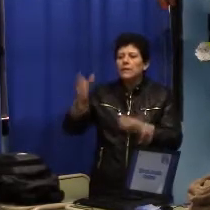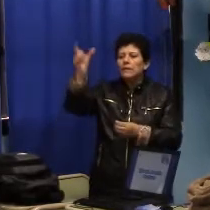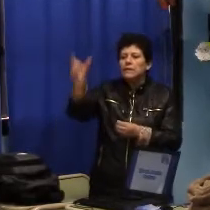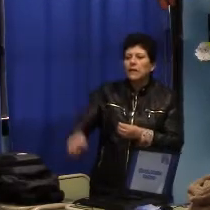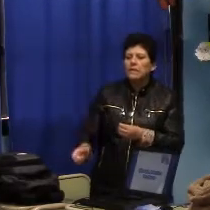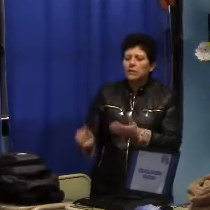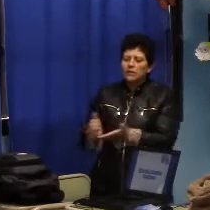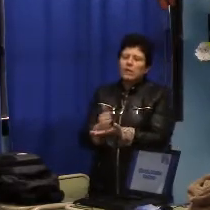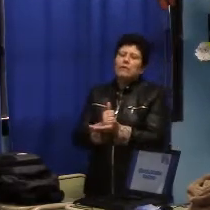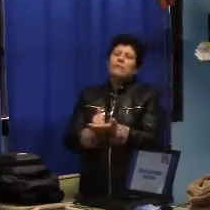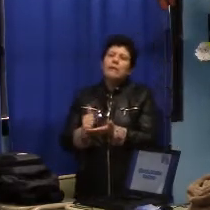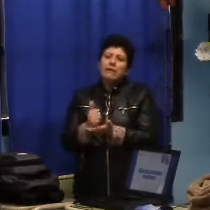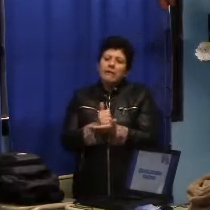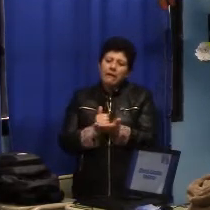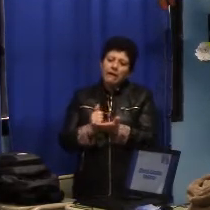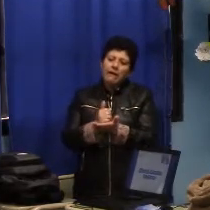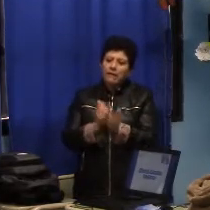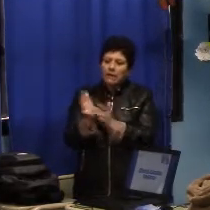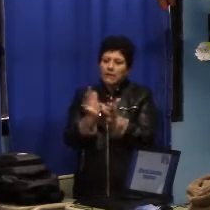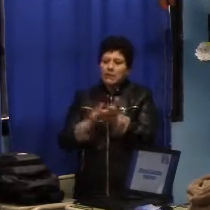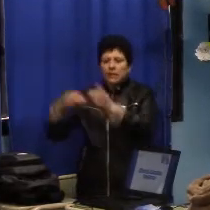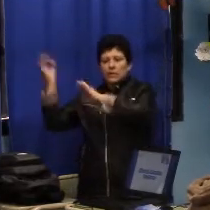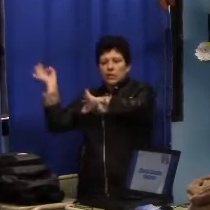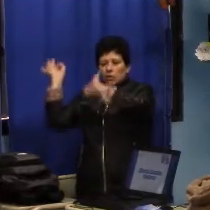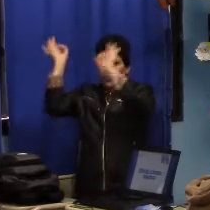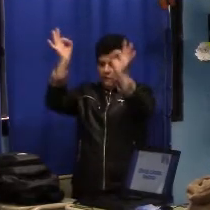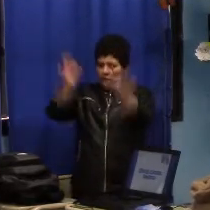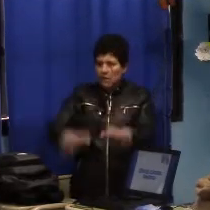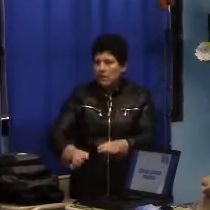Fracaso, dolor. Ajá. Sí. Después del chasco.